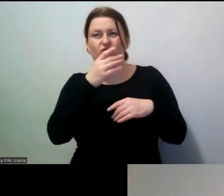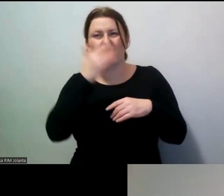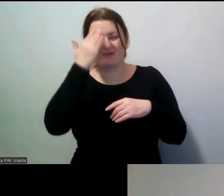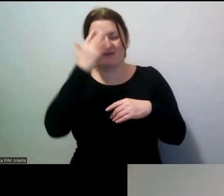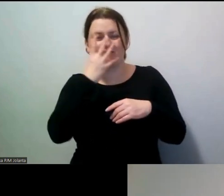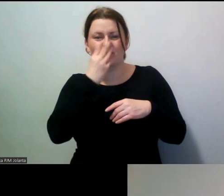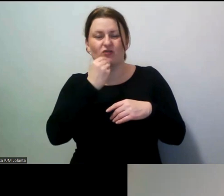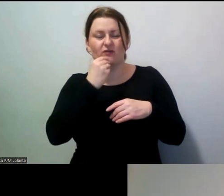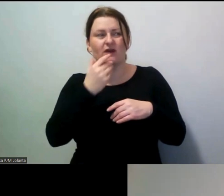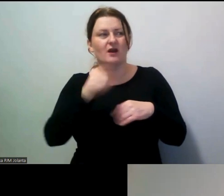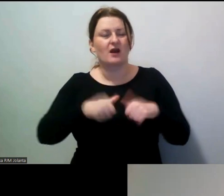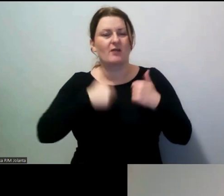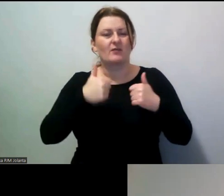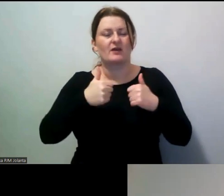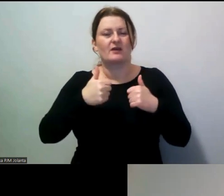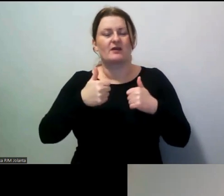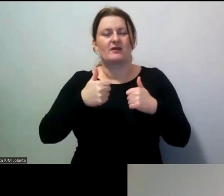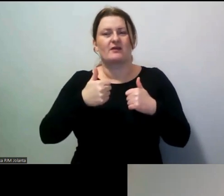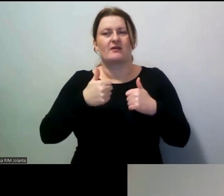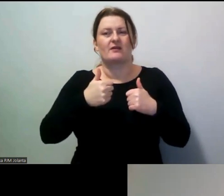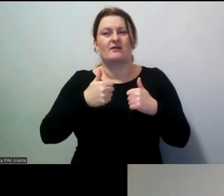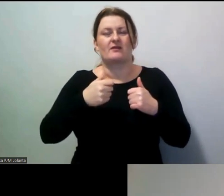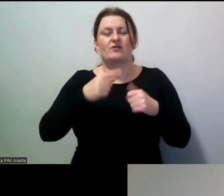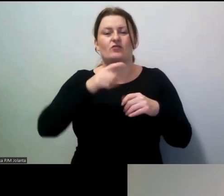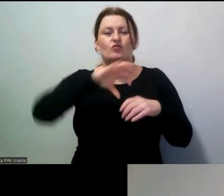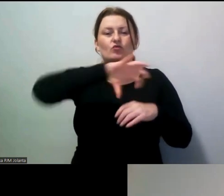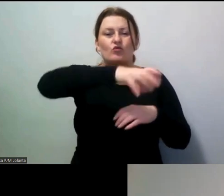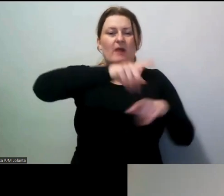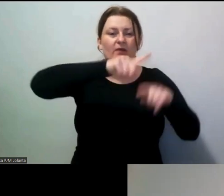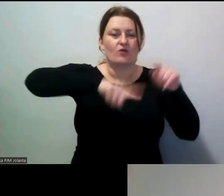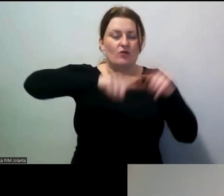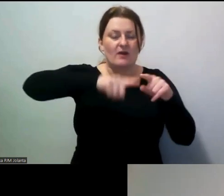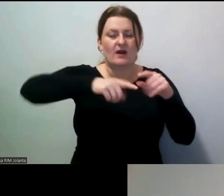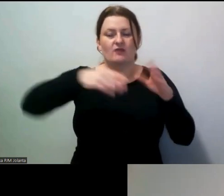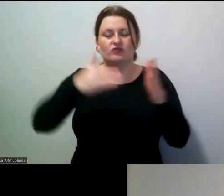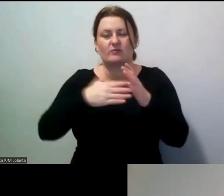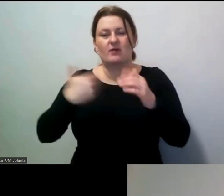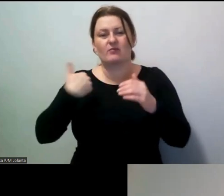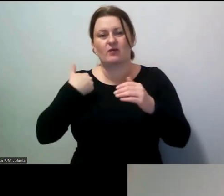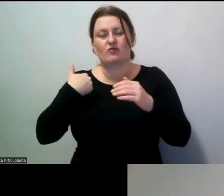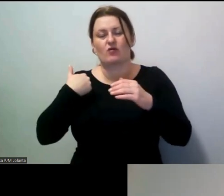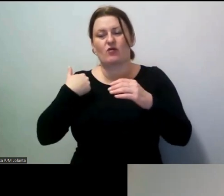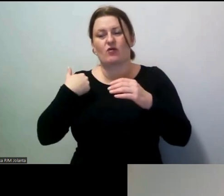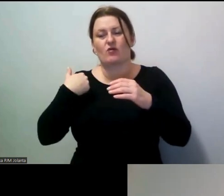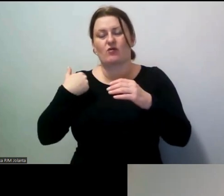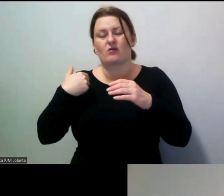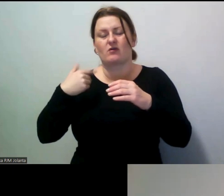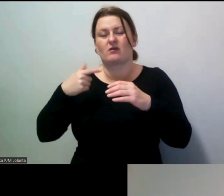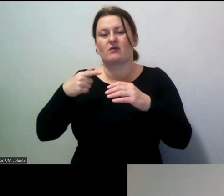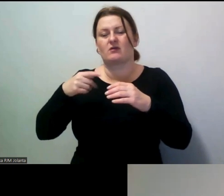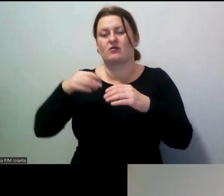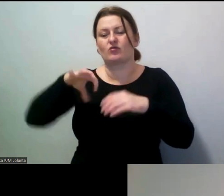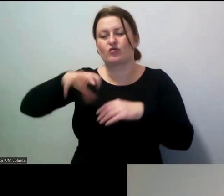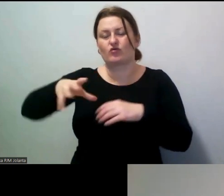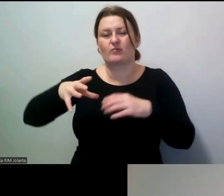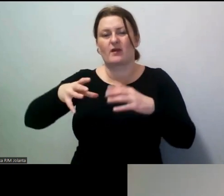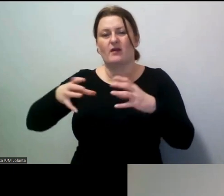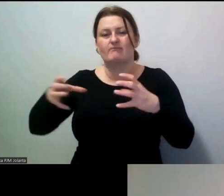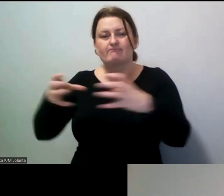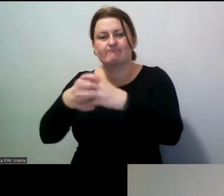jakieś ramy przy niewielkiej grupie normalizacyjnej, trzeba było ją maksymalnie homogenicznie